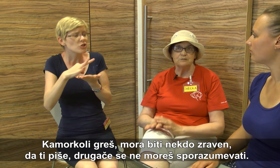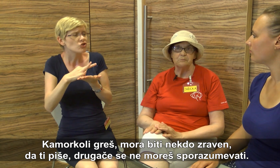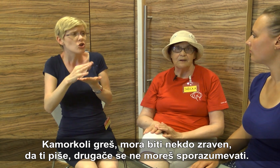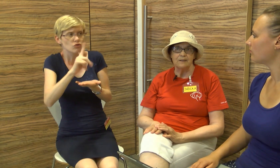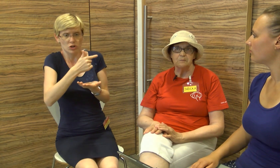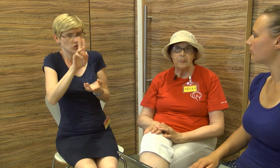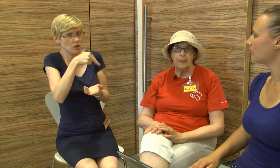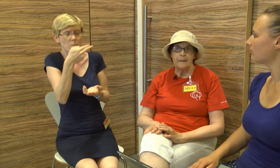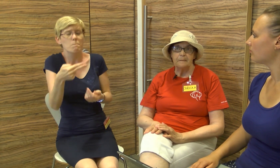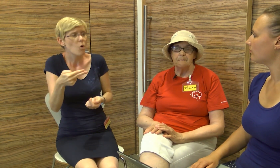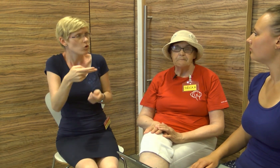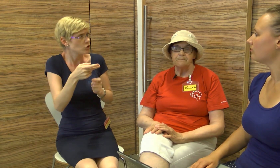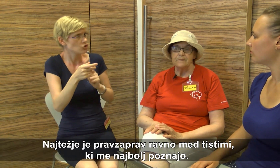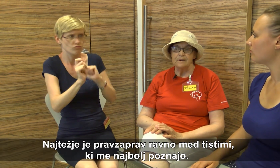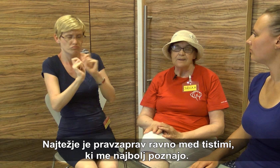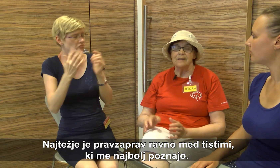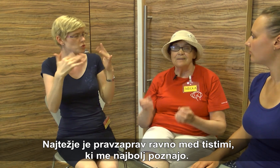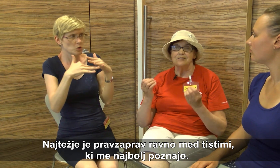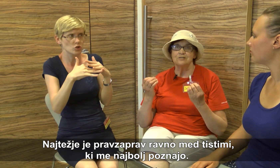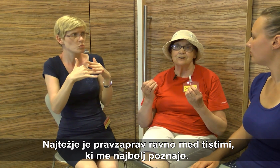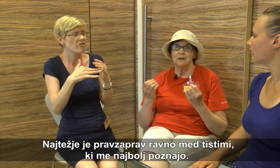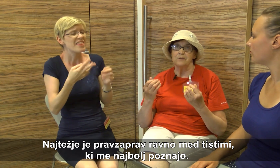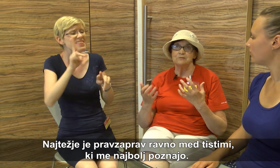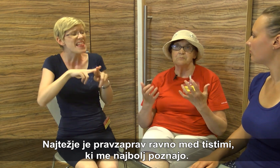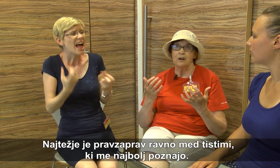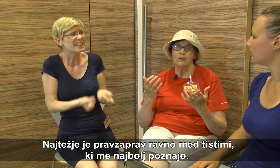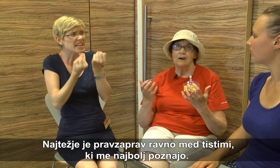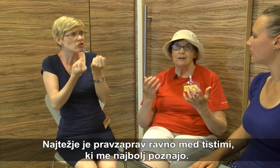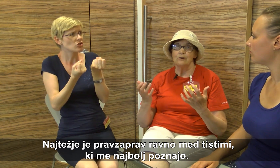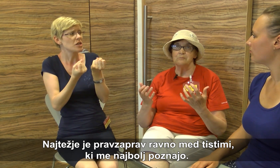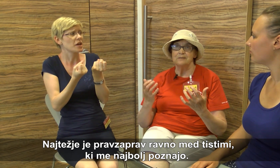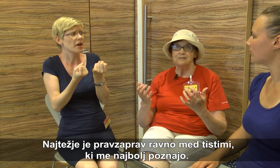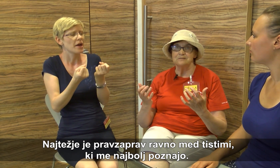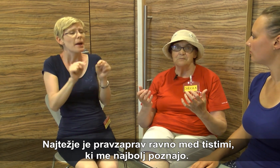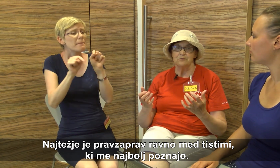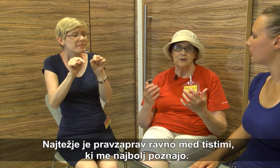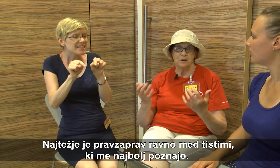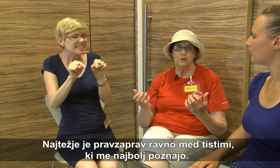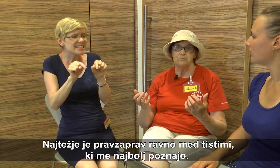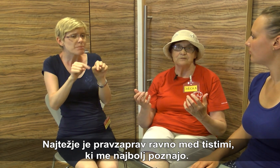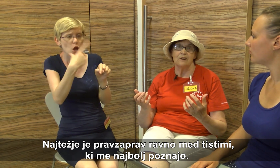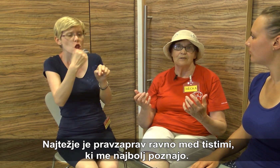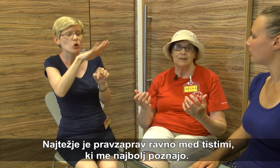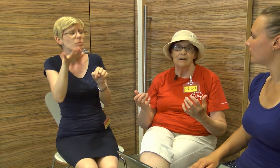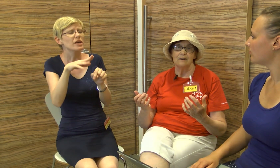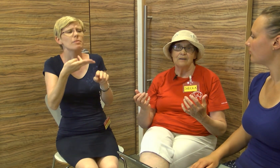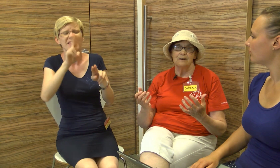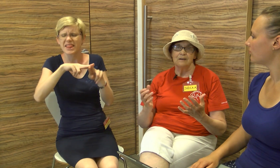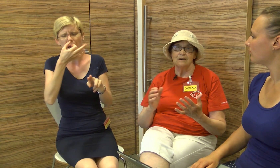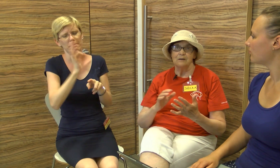можеш споразумеват. И најтеже е, прозапра, рано ме тисти ми, кој ме највој познаја,